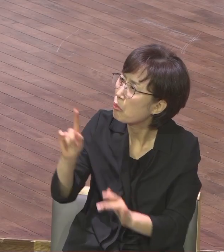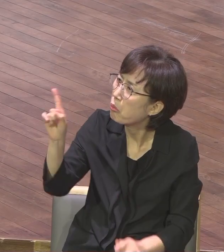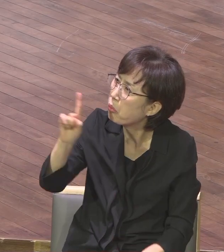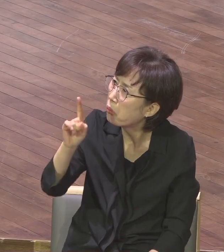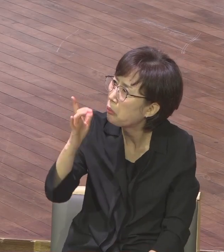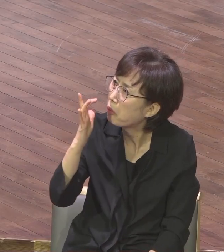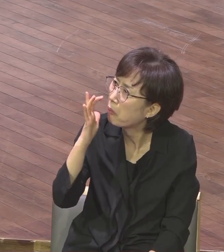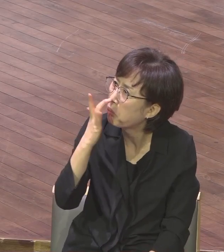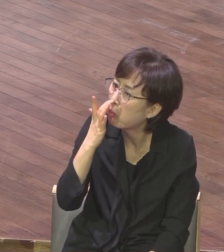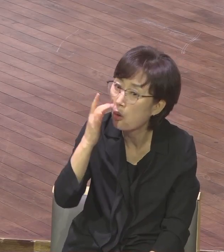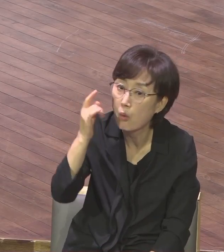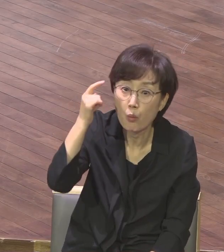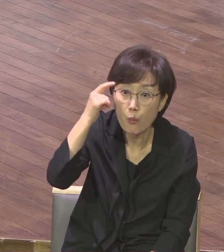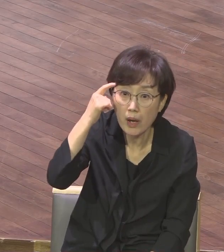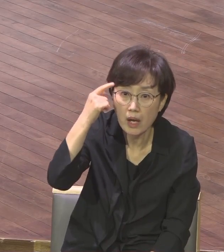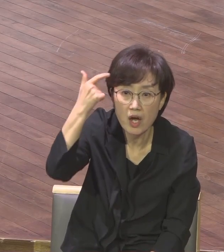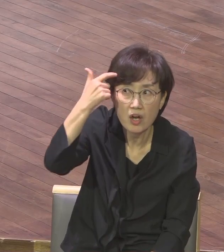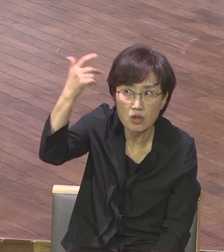가려워졌어.